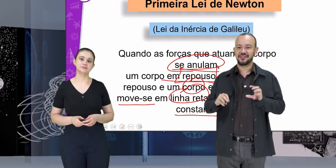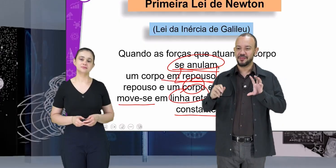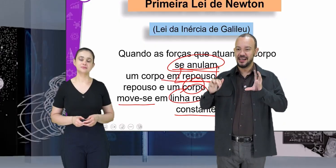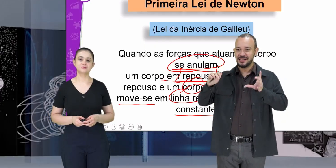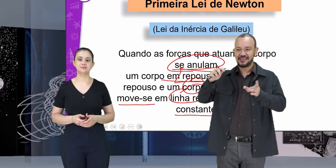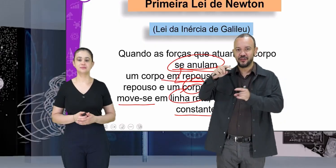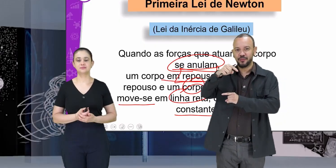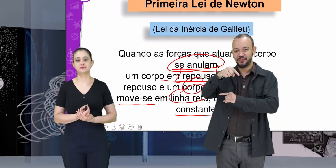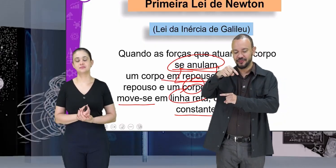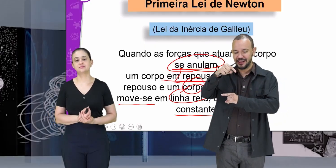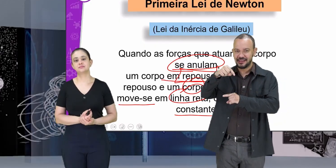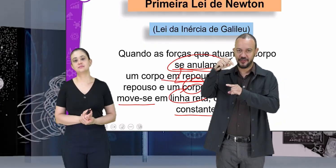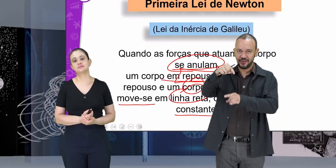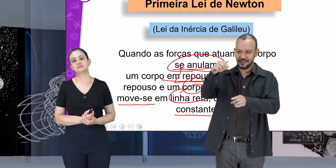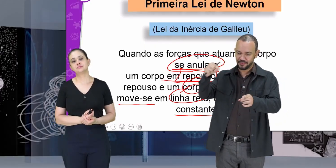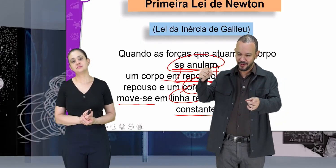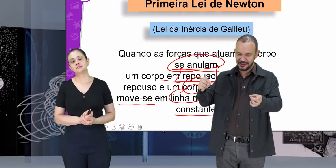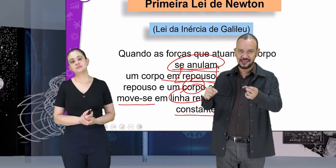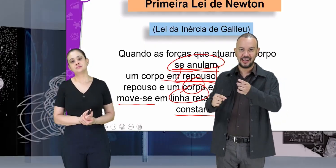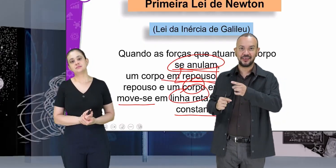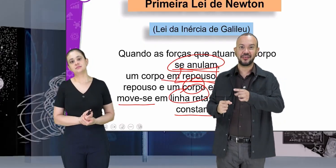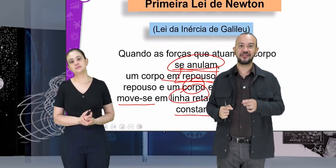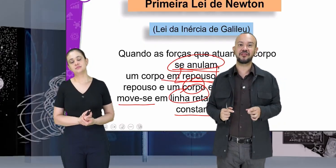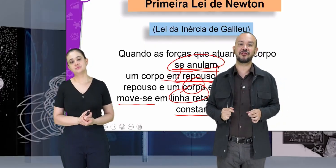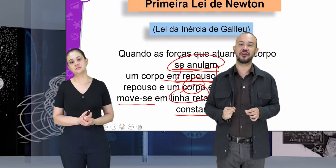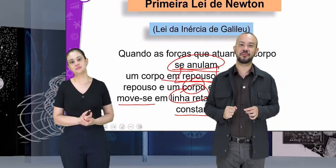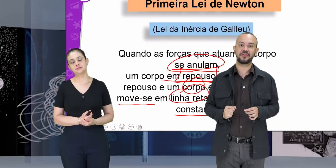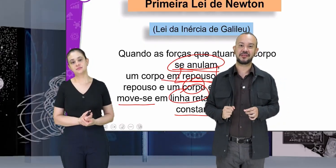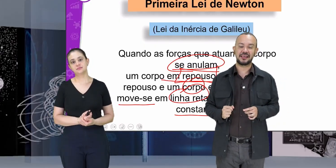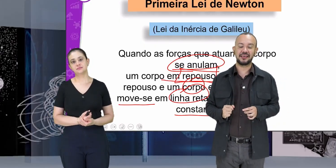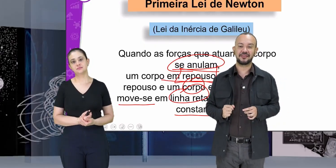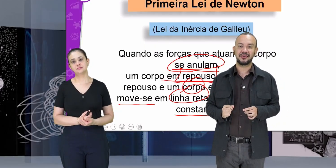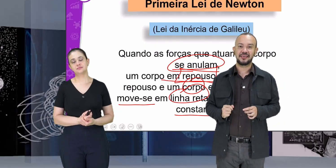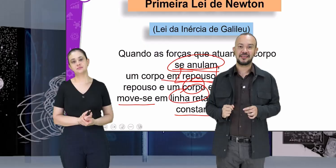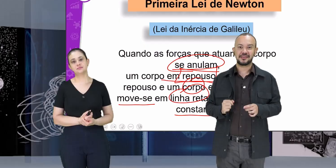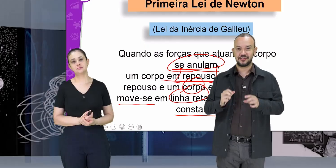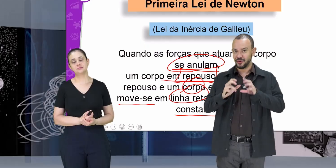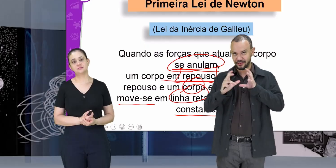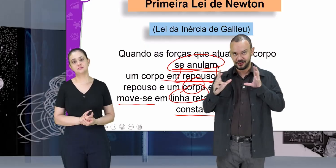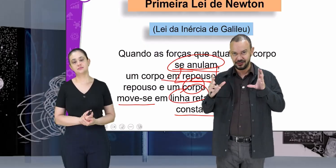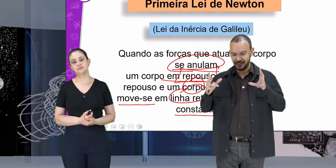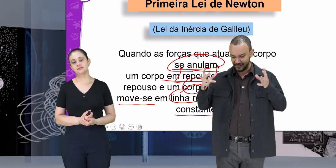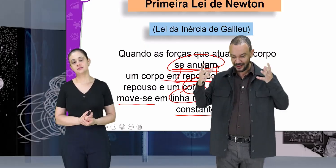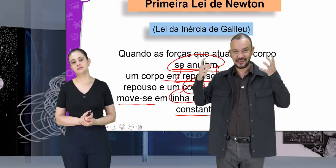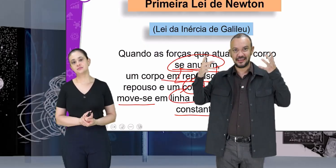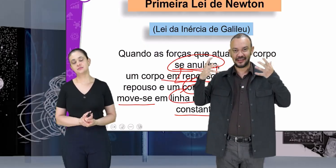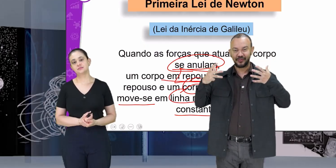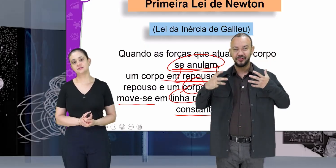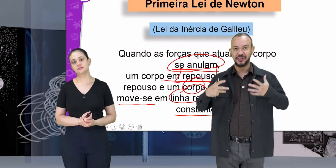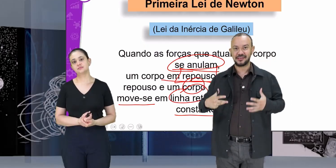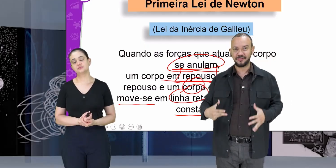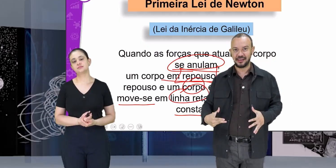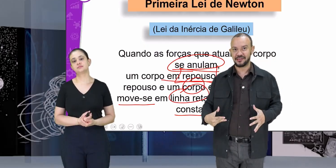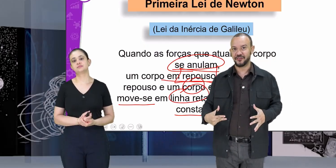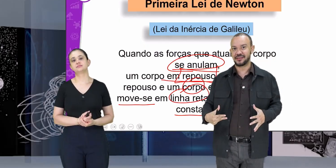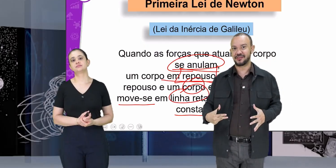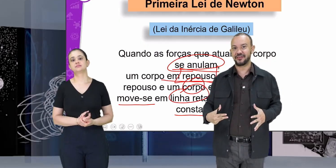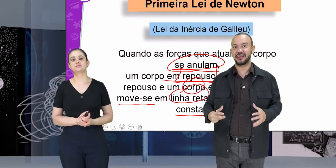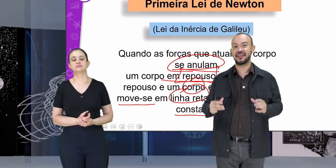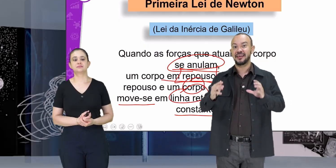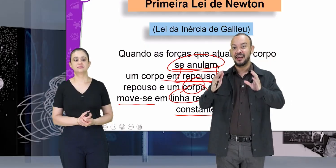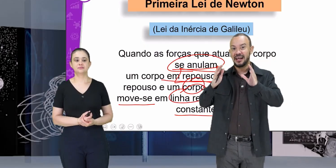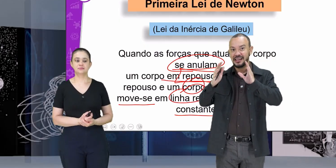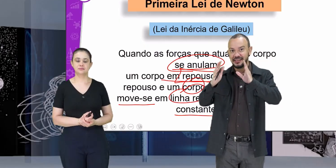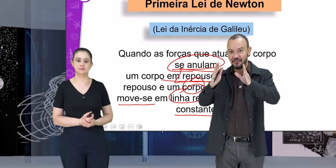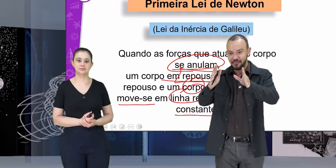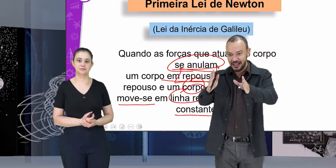professor, várias forças podem estar atuando em um corpo, certo? Todos, nós aqui estamos sujeitos a várias forças,